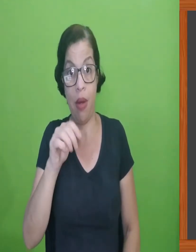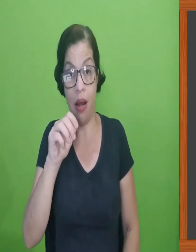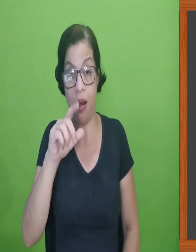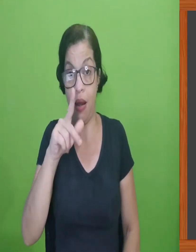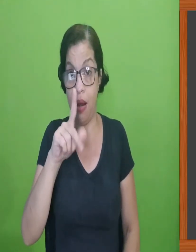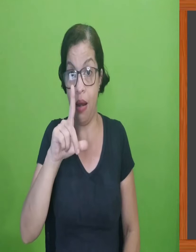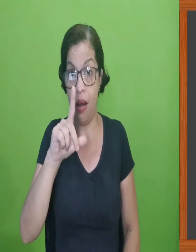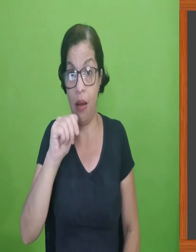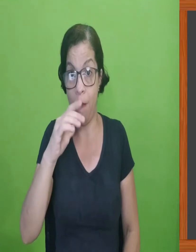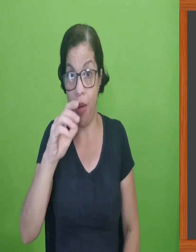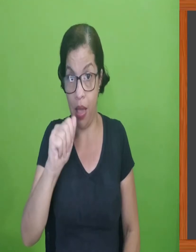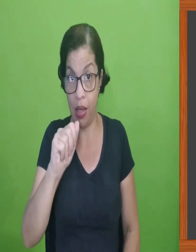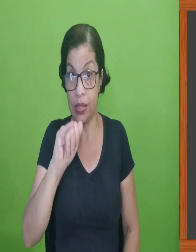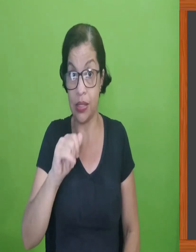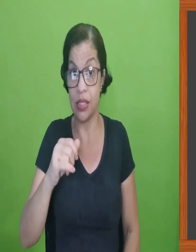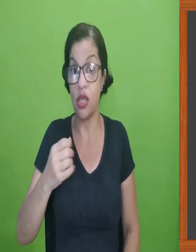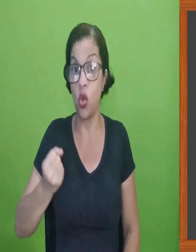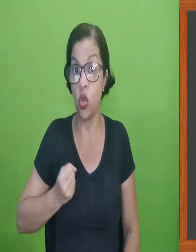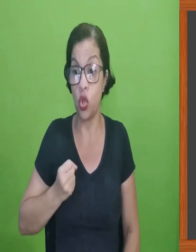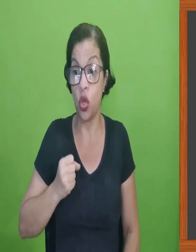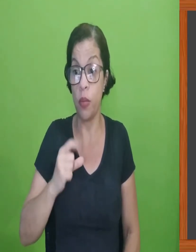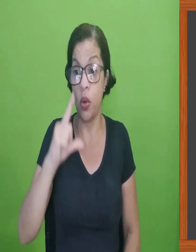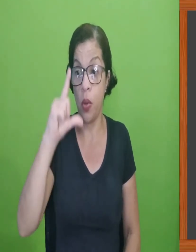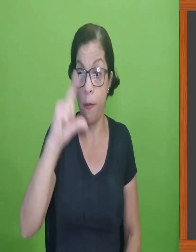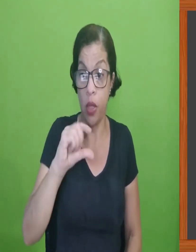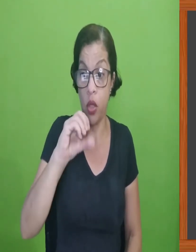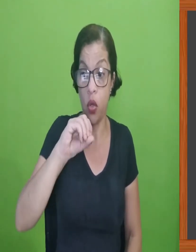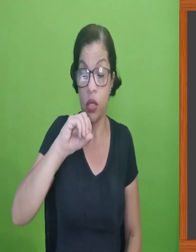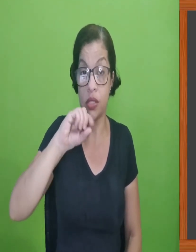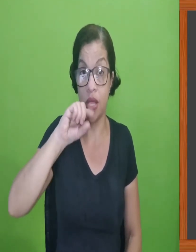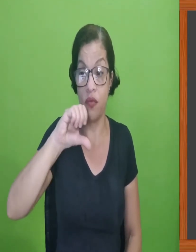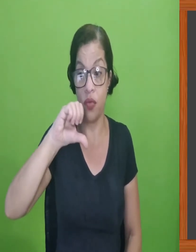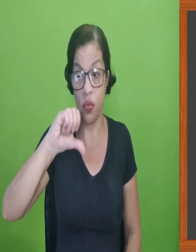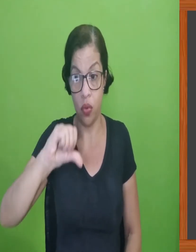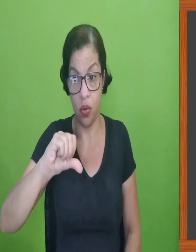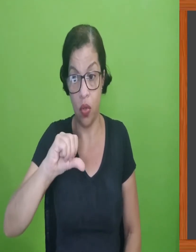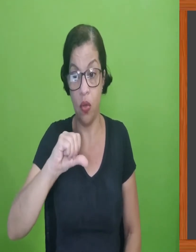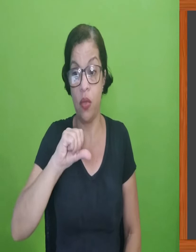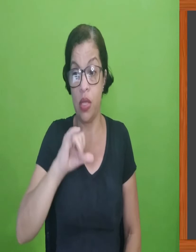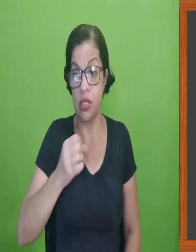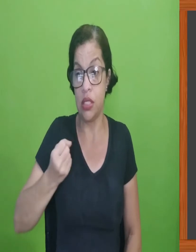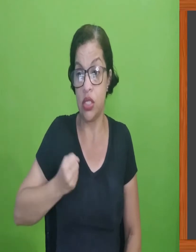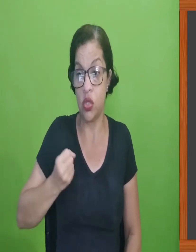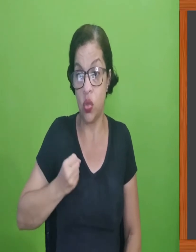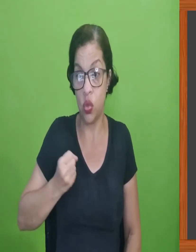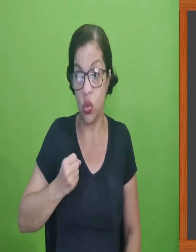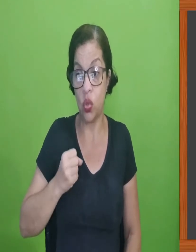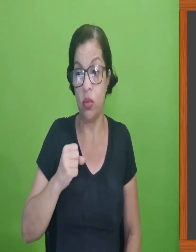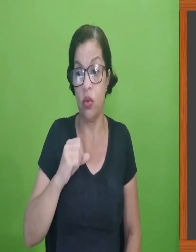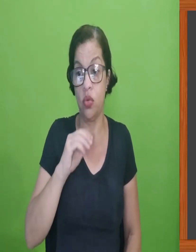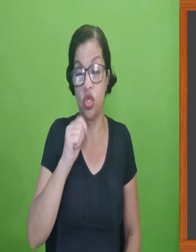tornozelo braquial abaixo de 0,9, score de cálcio arterial coronariano acima de